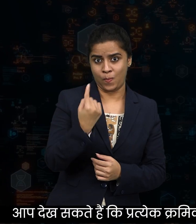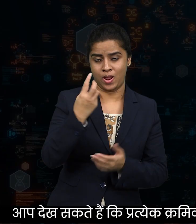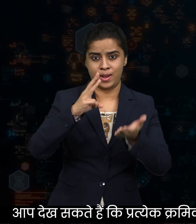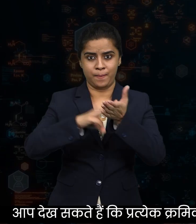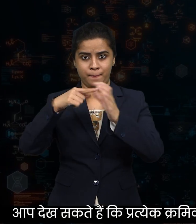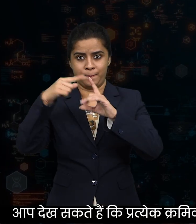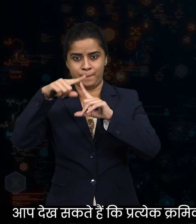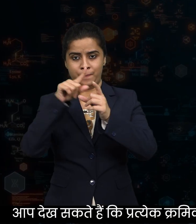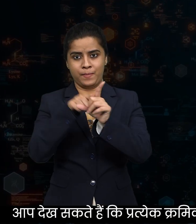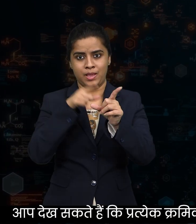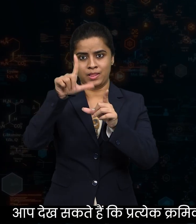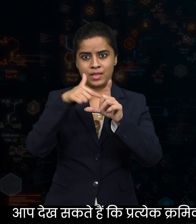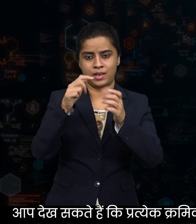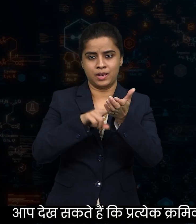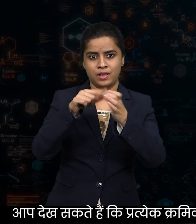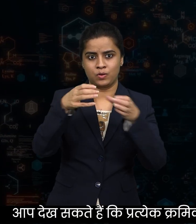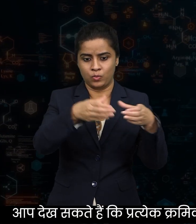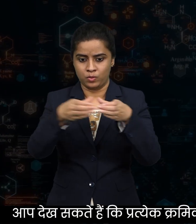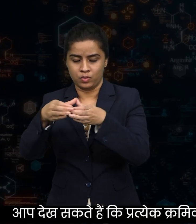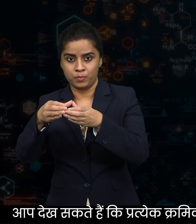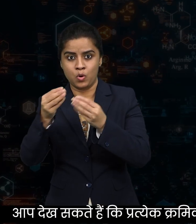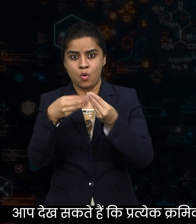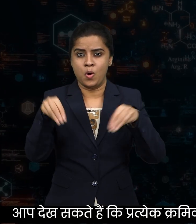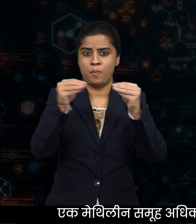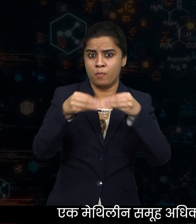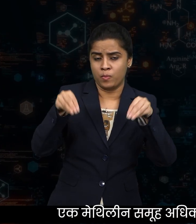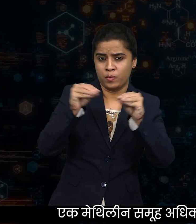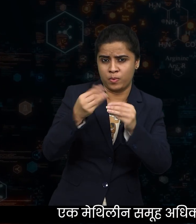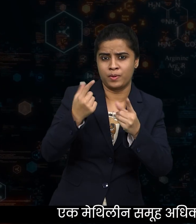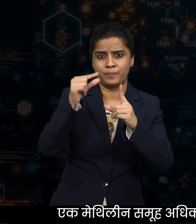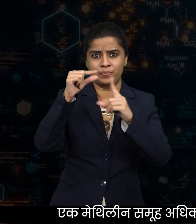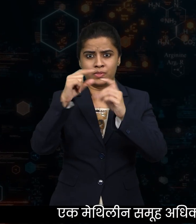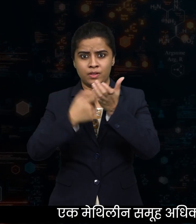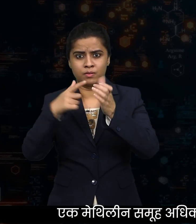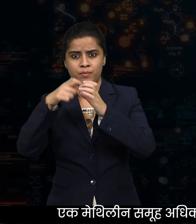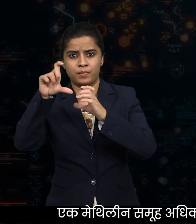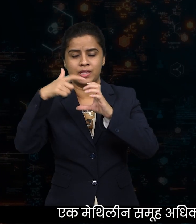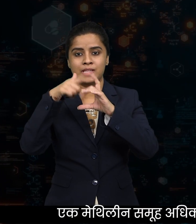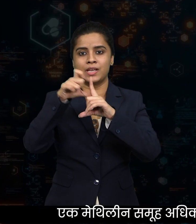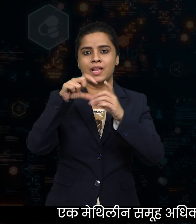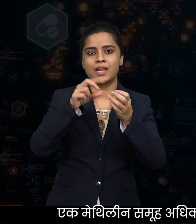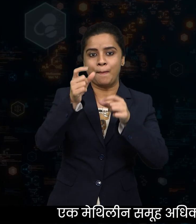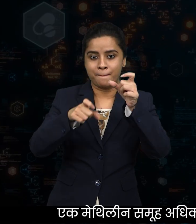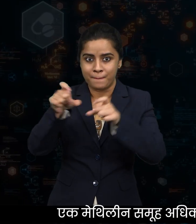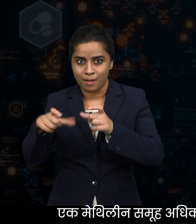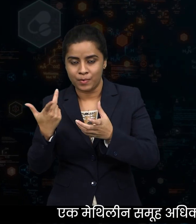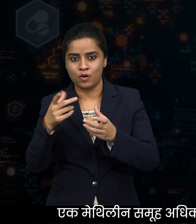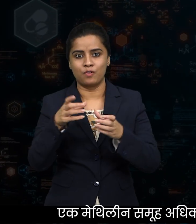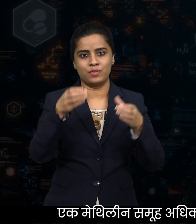के पूर्ववर्ती सदस्य की तुलना में एक मेथिलीन समूह अधिक है